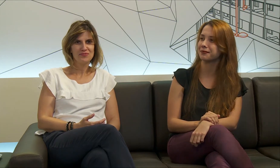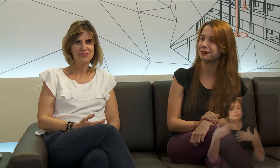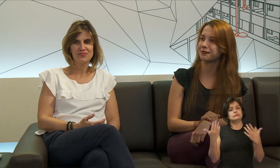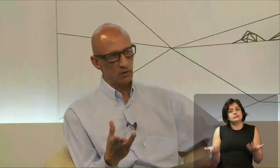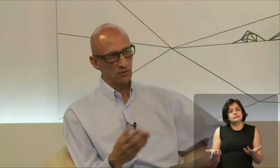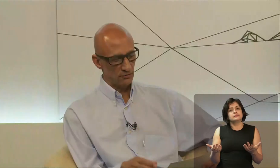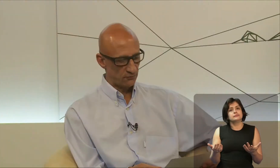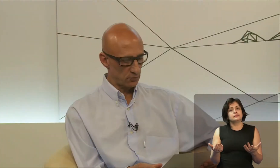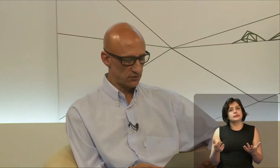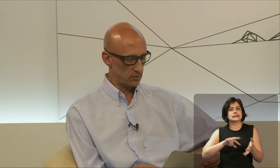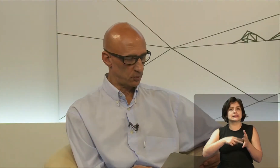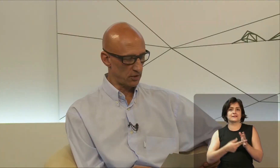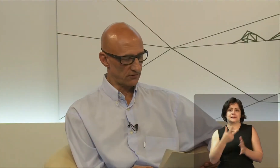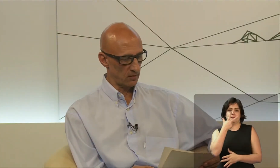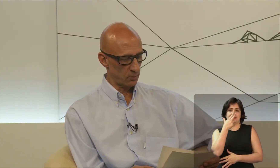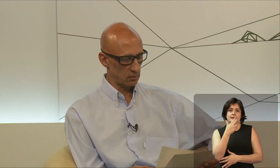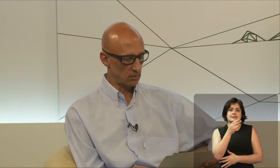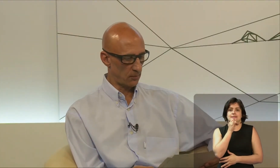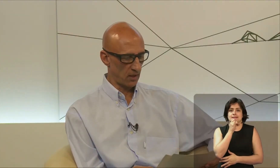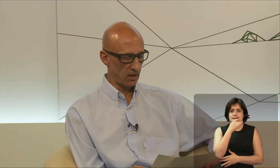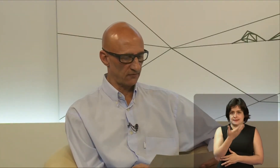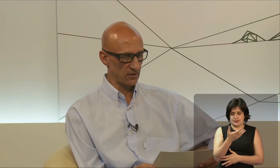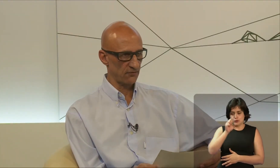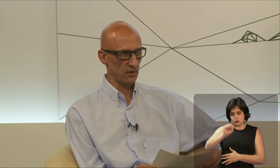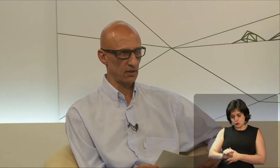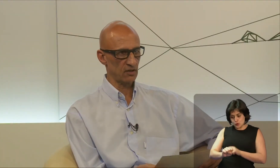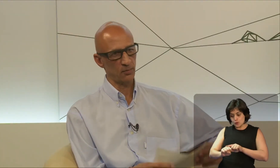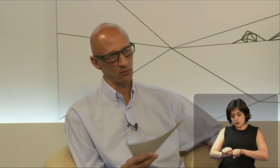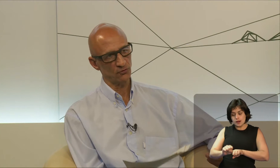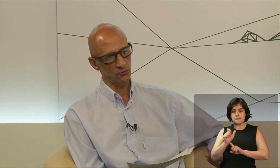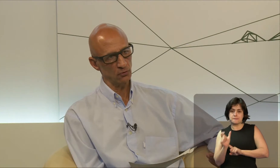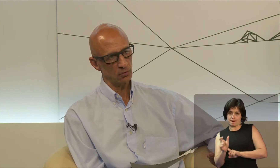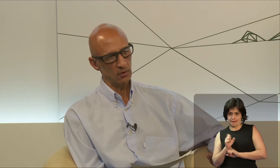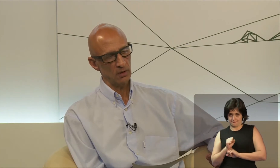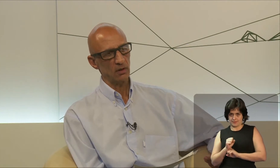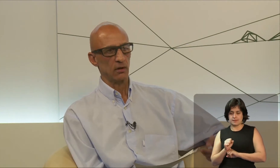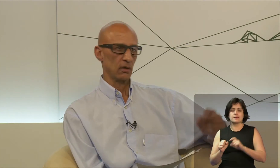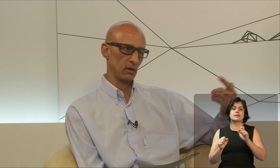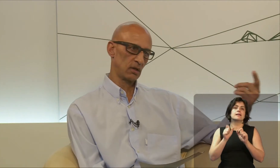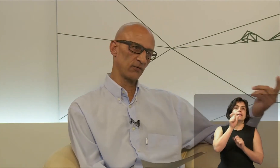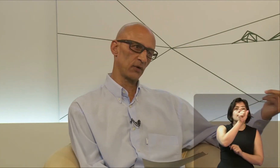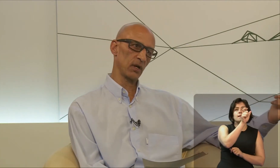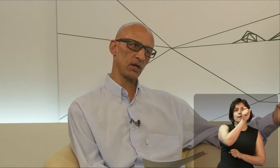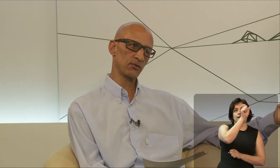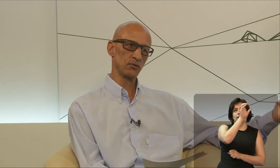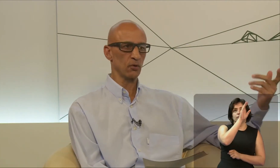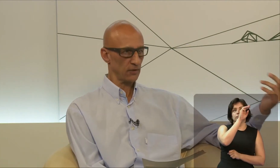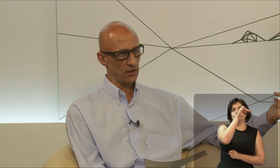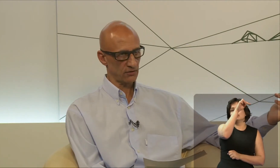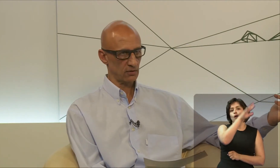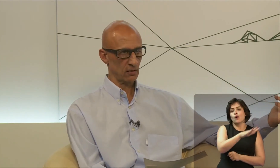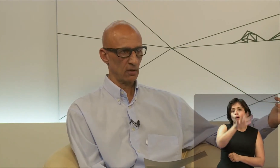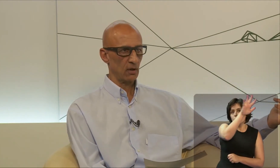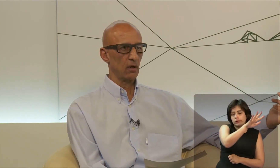Então, é como se fosse, por exemplo, uma palavra diferente para o Sul e que é falado no Nordeste.